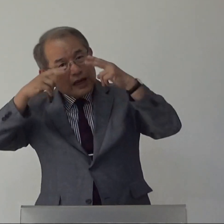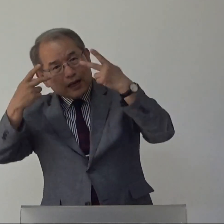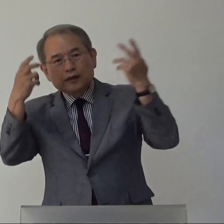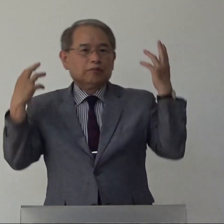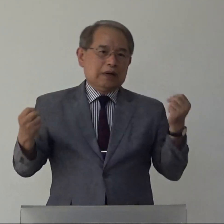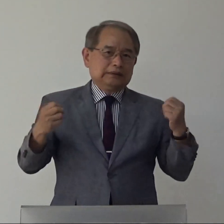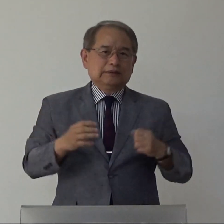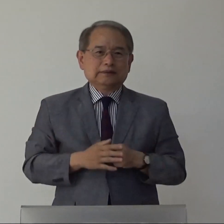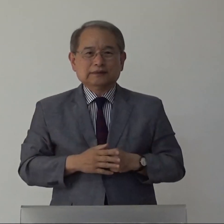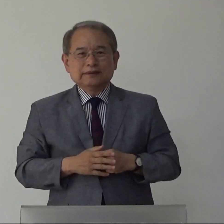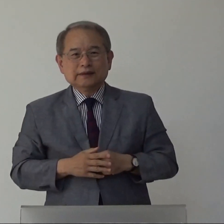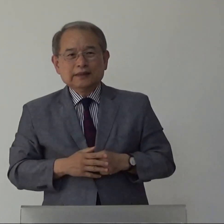요즘